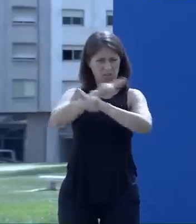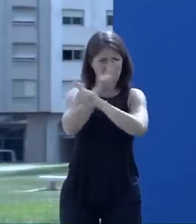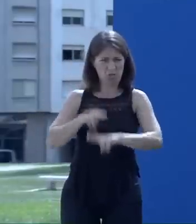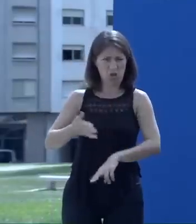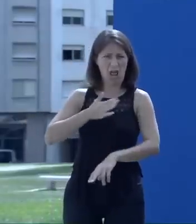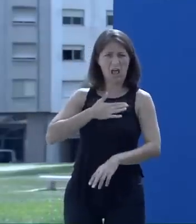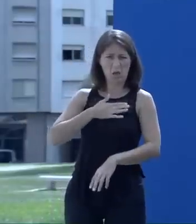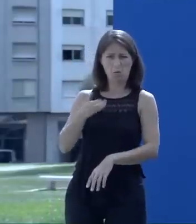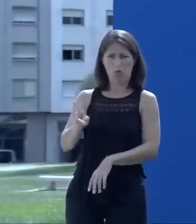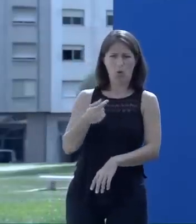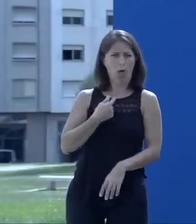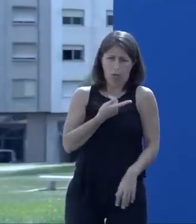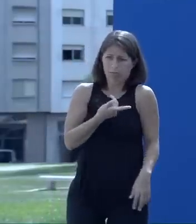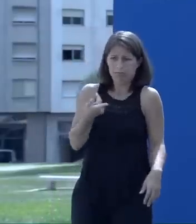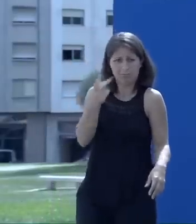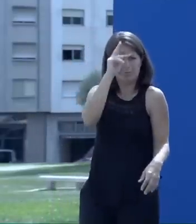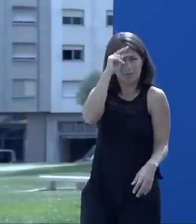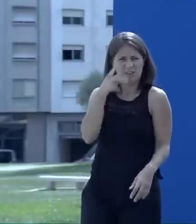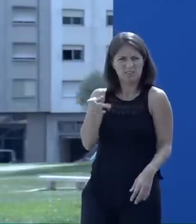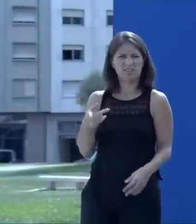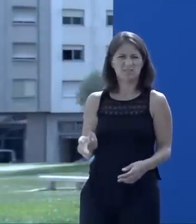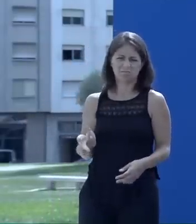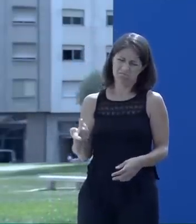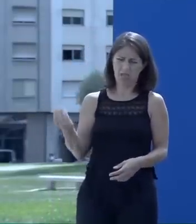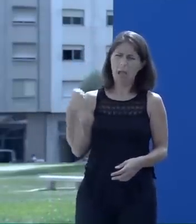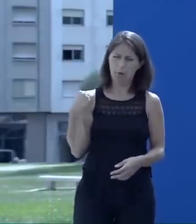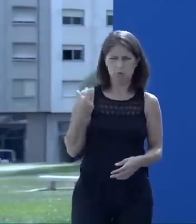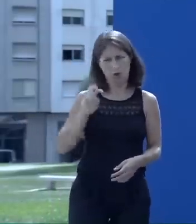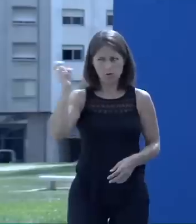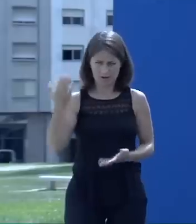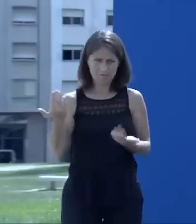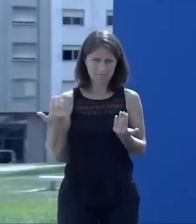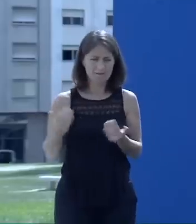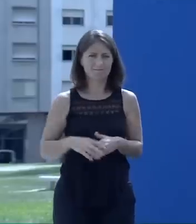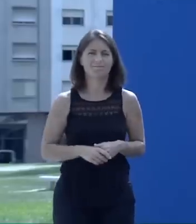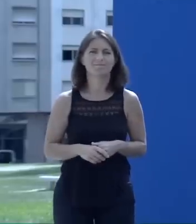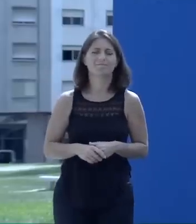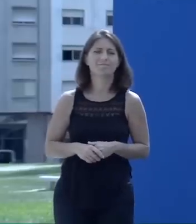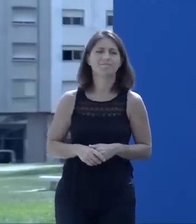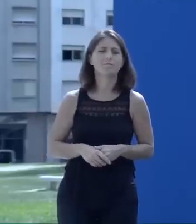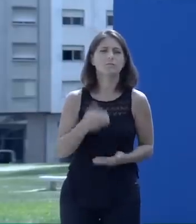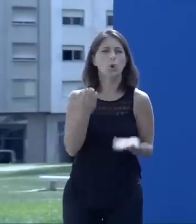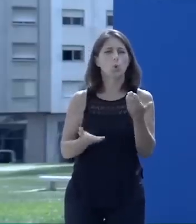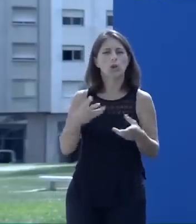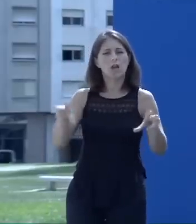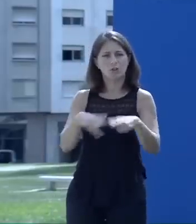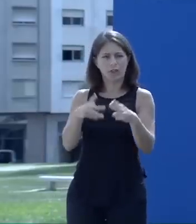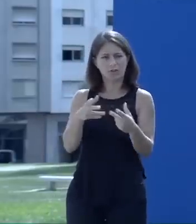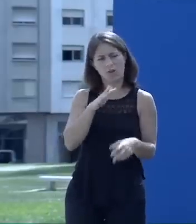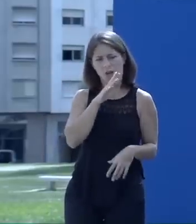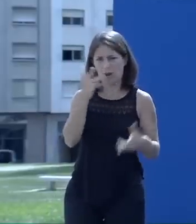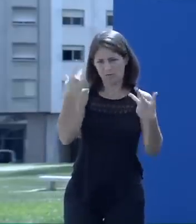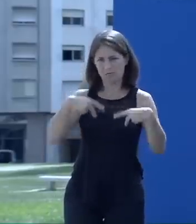Venezuela. Que veñan por outra. Xustiza social, e con isto vou